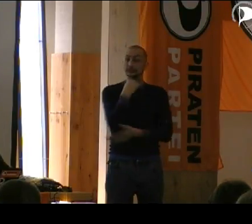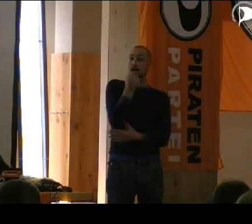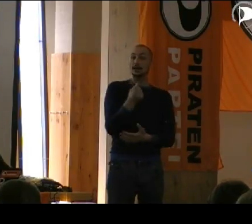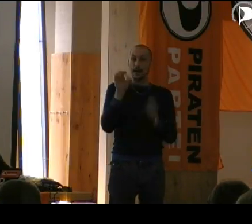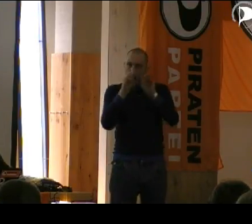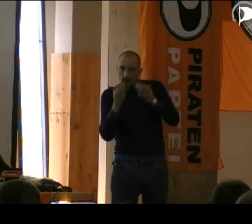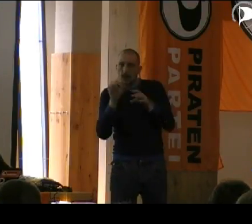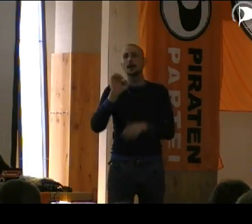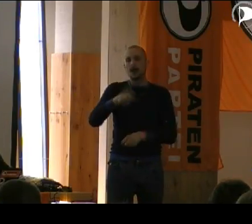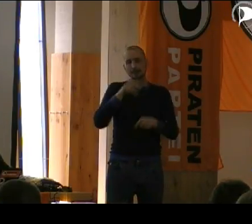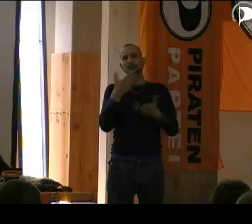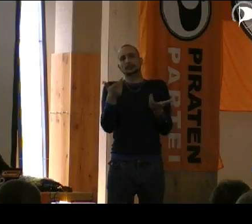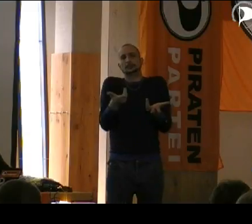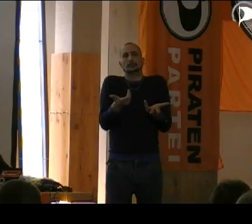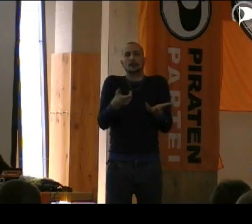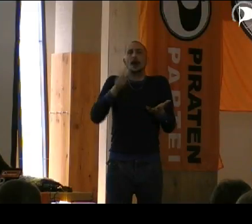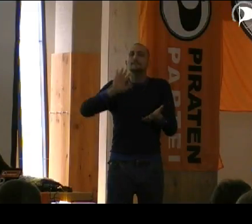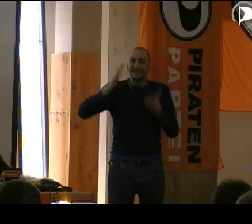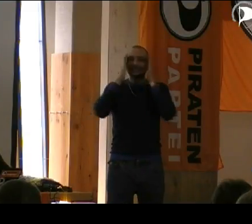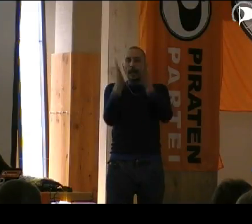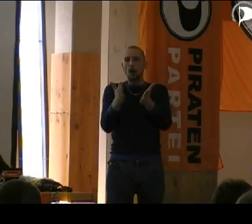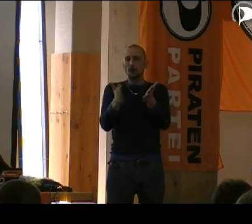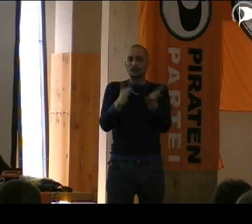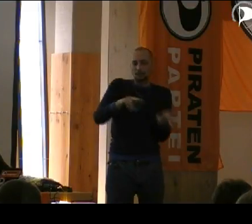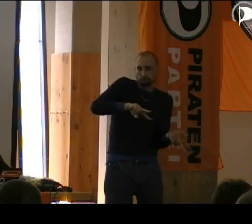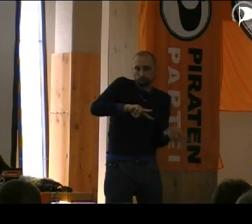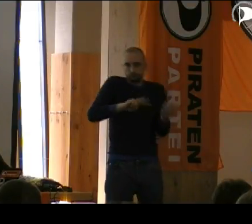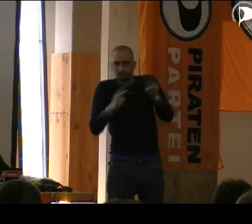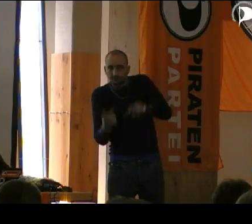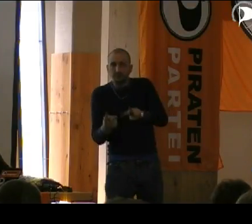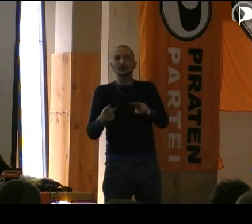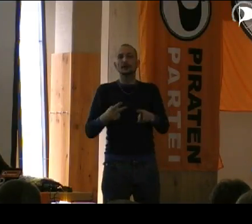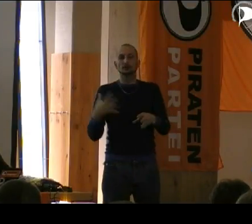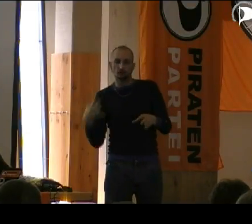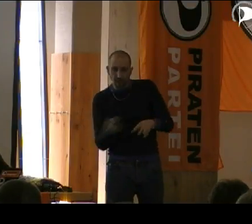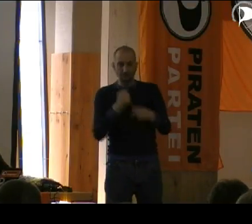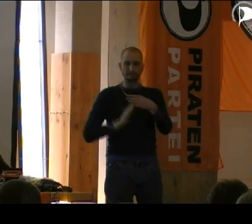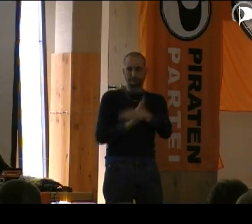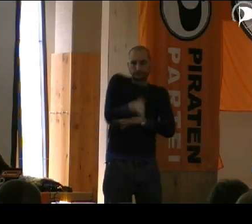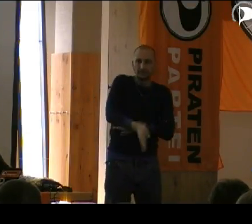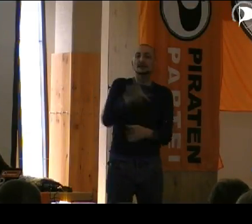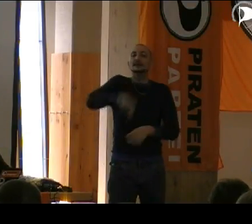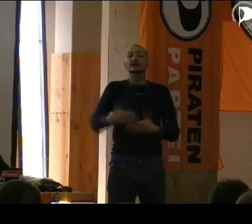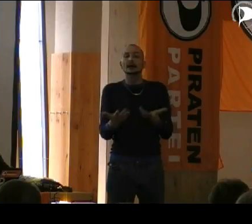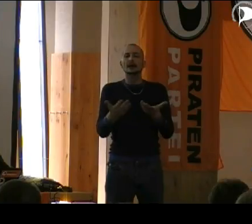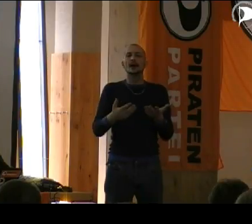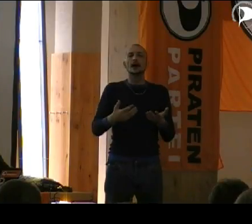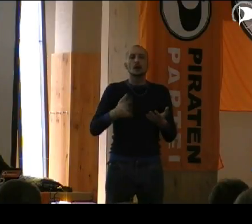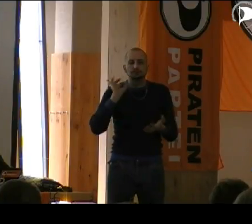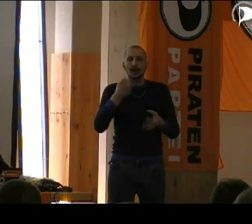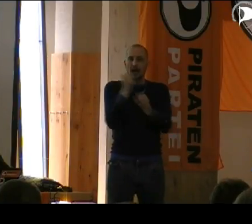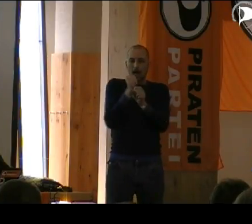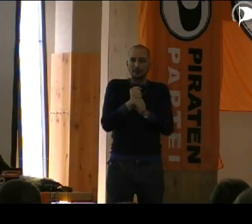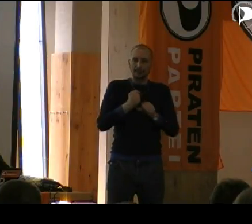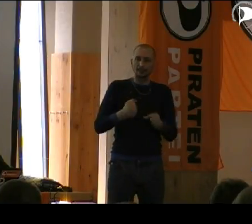wir das auch nutzen und dann können wir dieses misstrauen auch überwinden dann können wir tatsächlich konstruktiv arbeiten denn